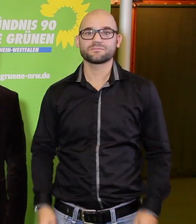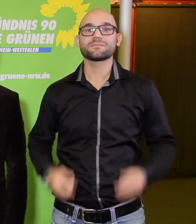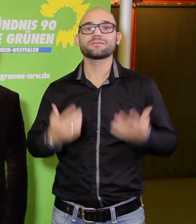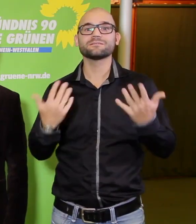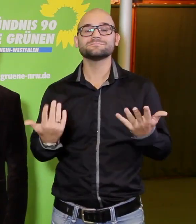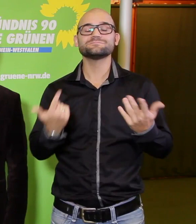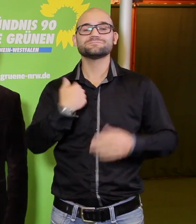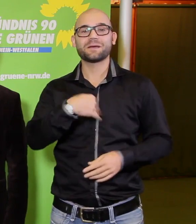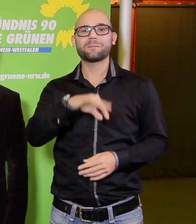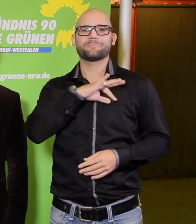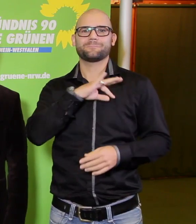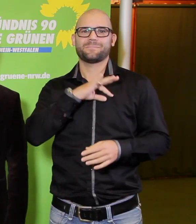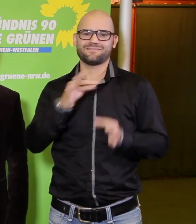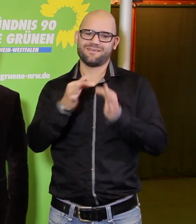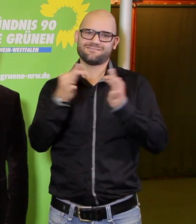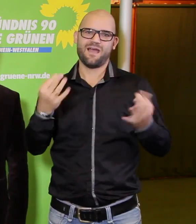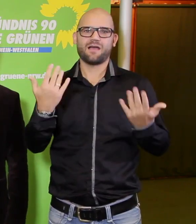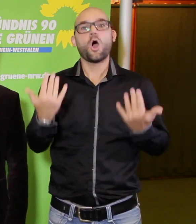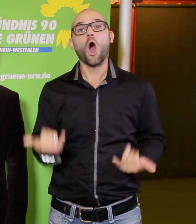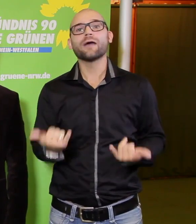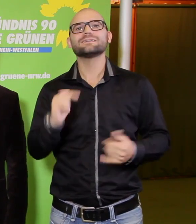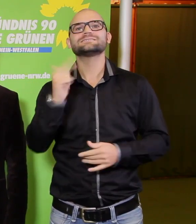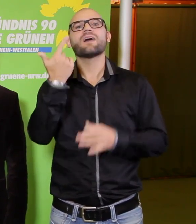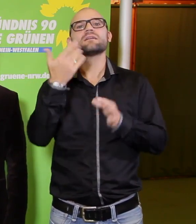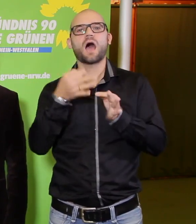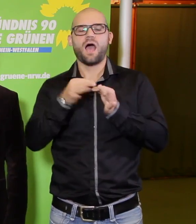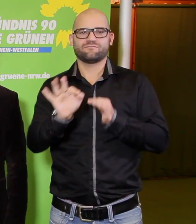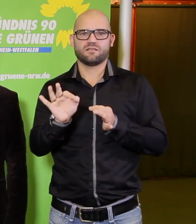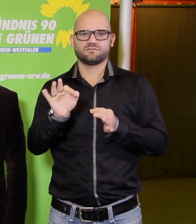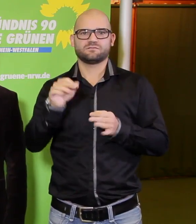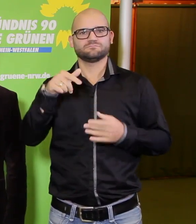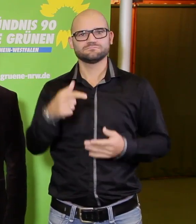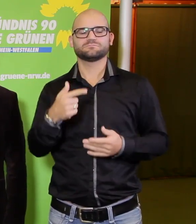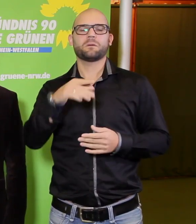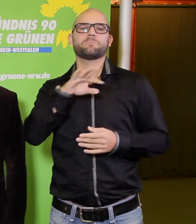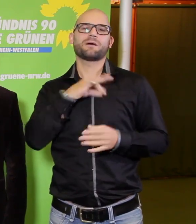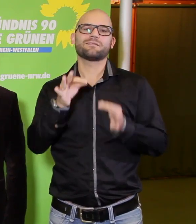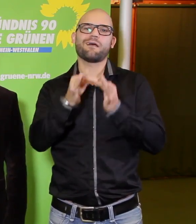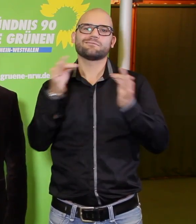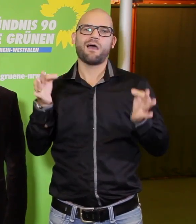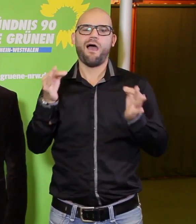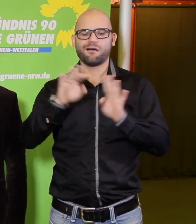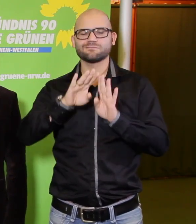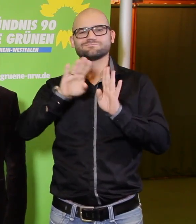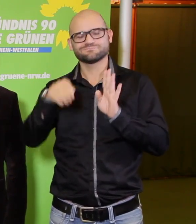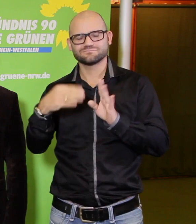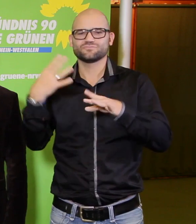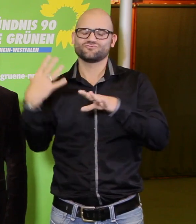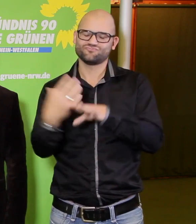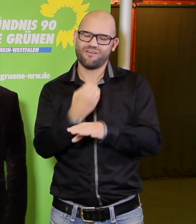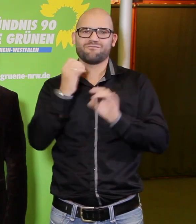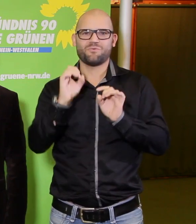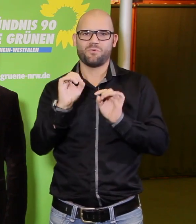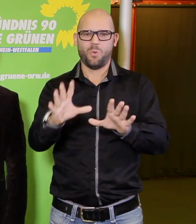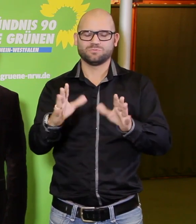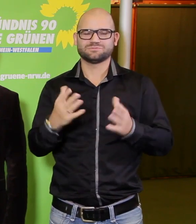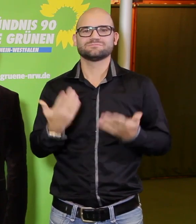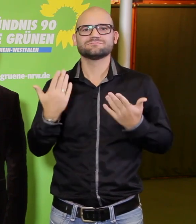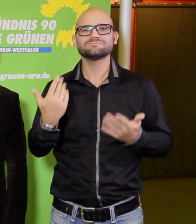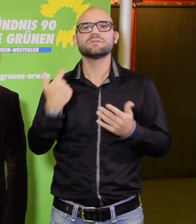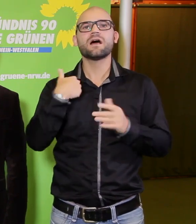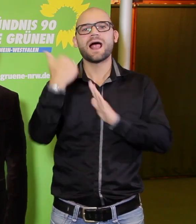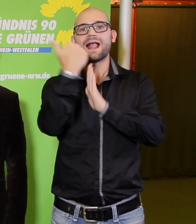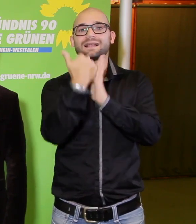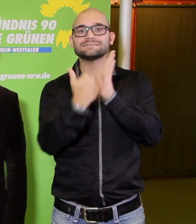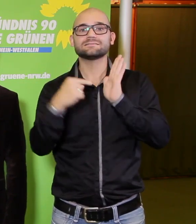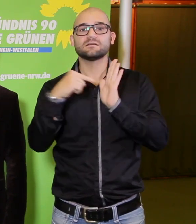Ein erfolgreicher Parteitag am 2. Advent hier in Hagen liegt hinter uns. Wir haben eine Liste für den Bundestag gewählt und wir haben auch inhaltliche